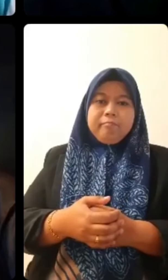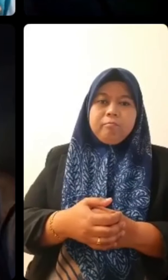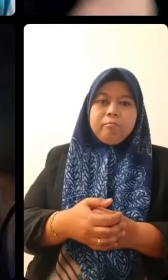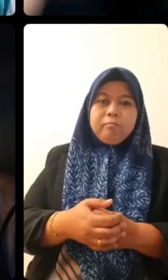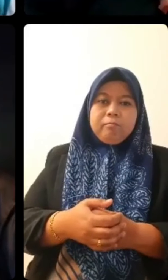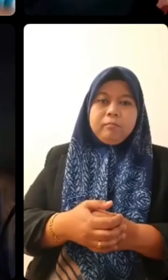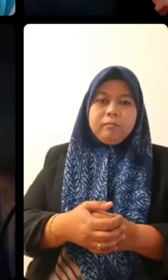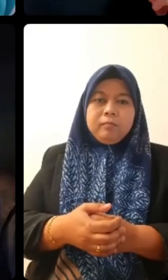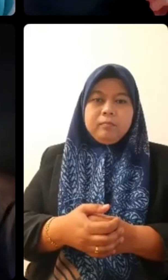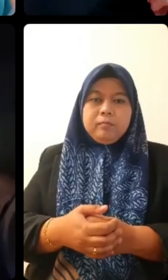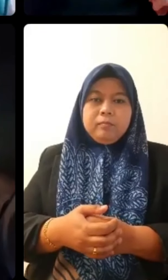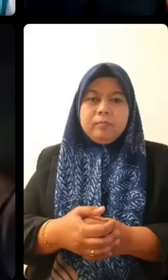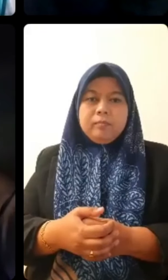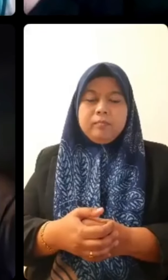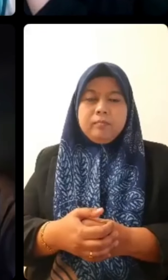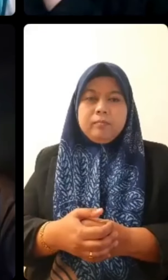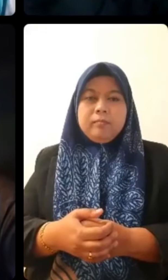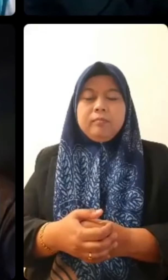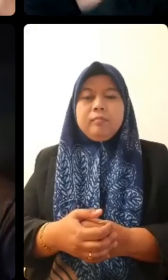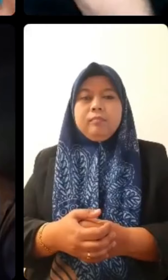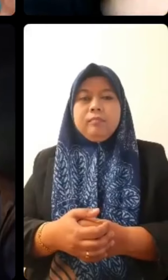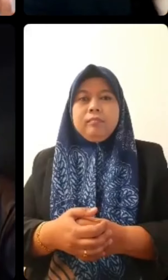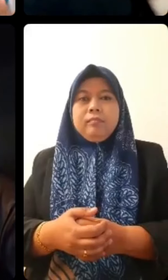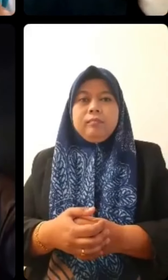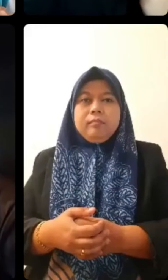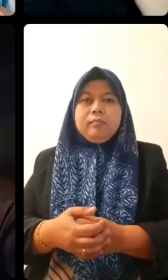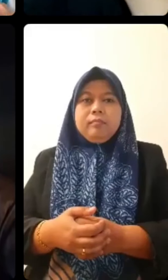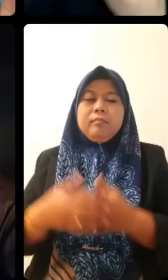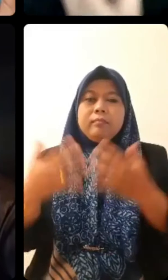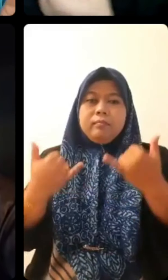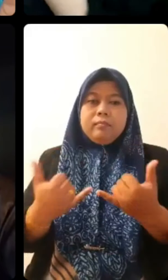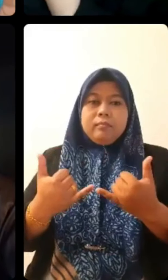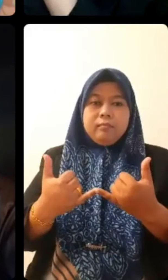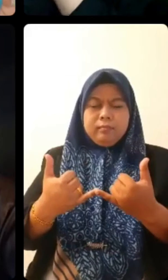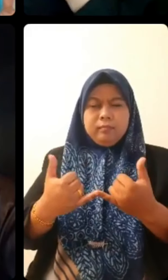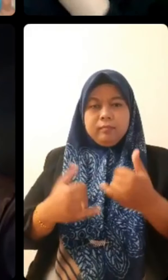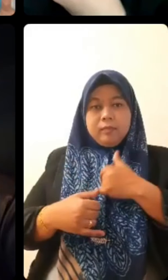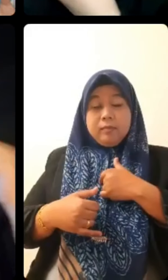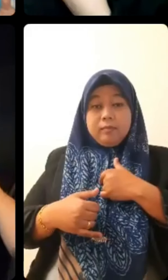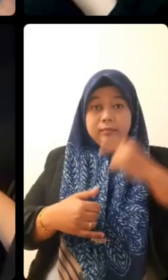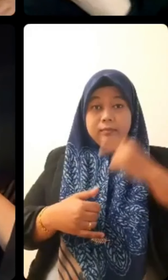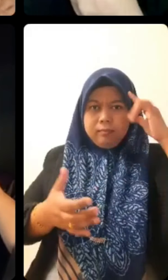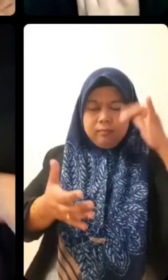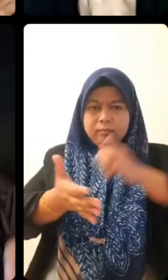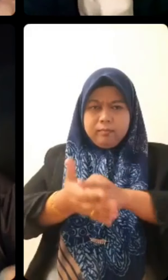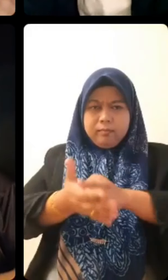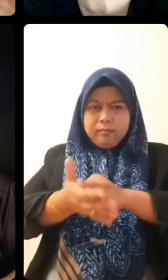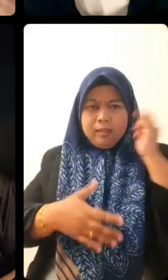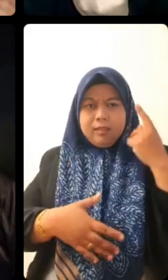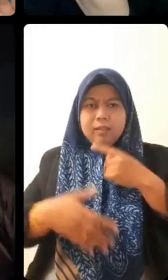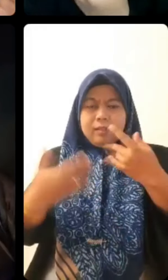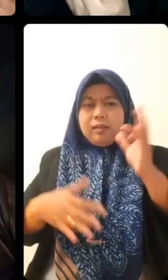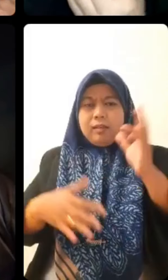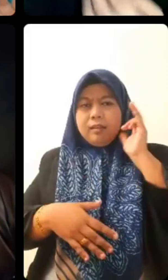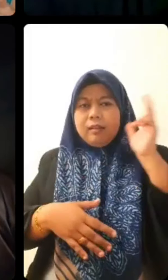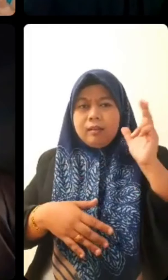Okay. Sekarang saya pasti tadi kita dah dengar harapan Cik Zaid. Sekarang saya pasti ramai